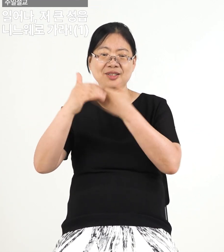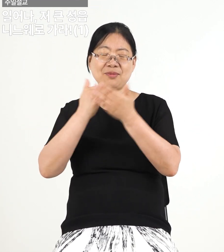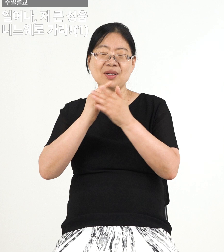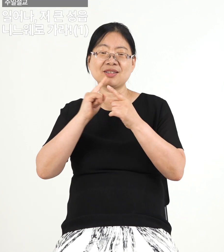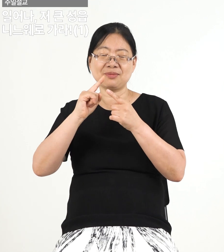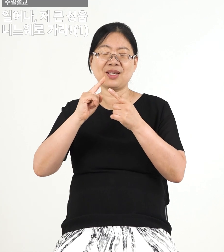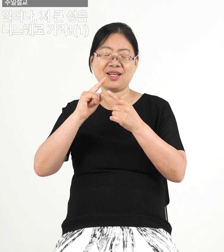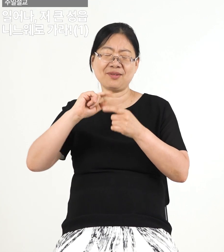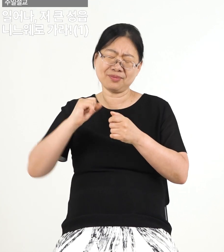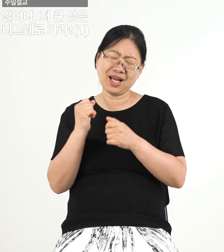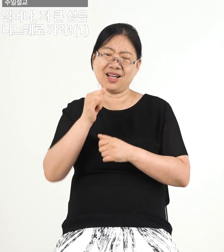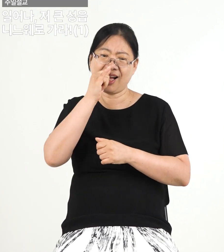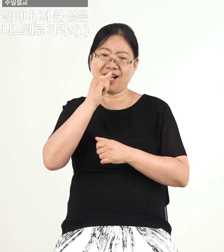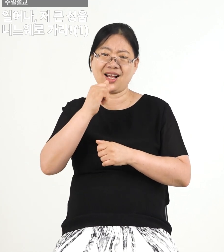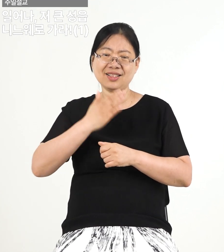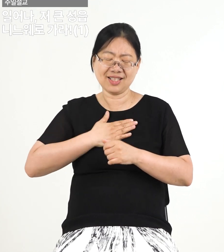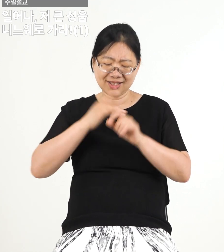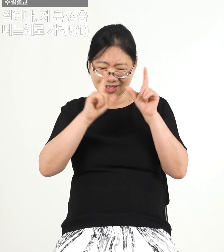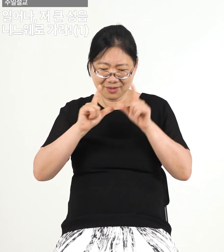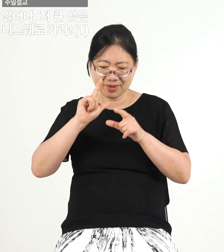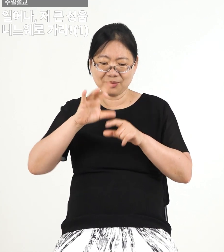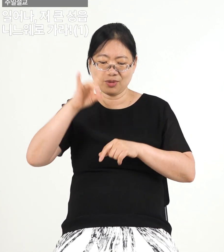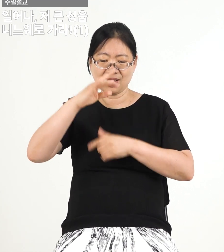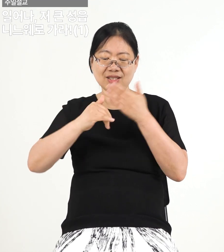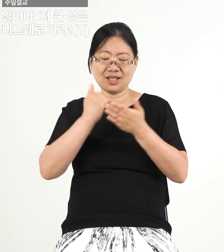여기 하나님의 통치가 먼저 일어나야 돼요.